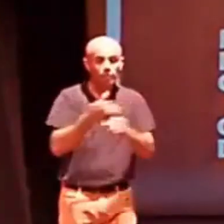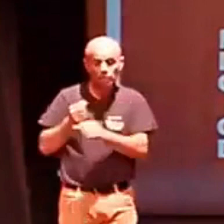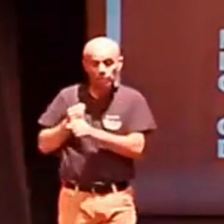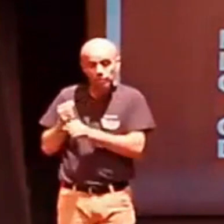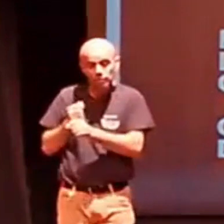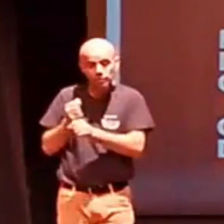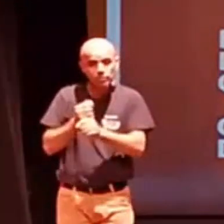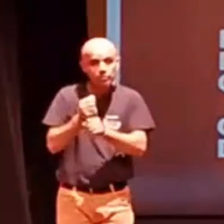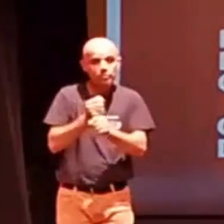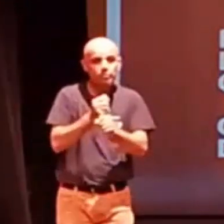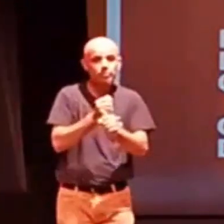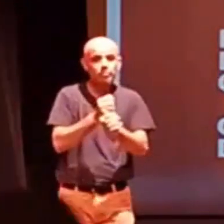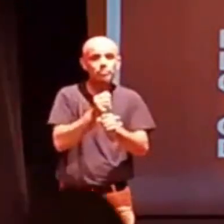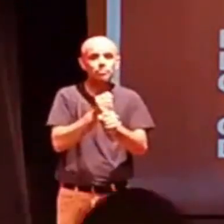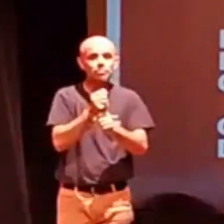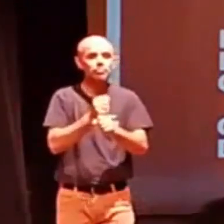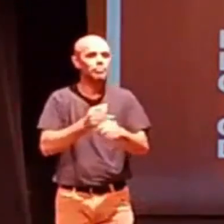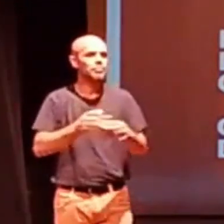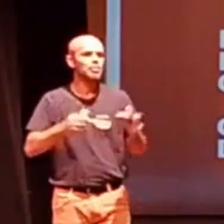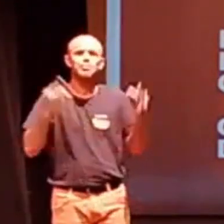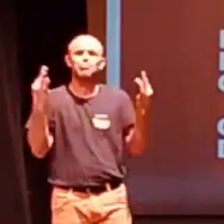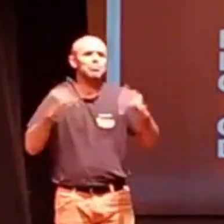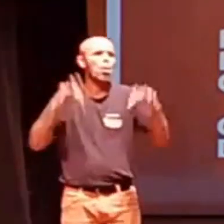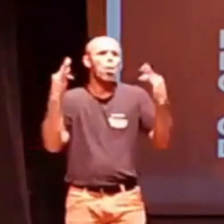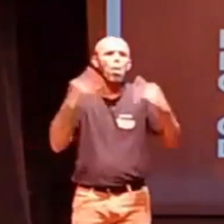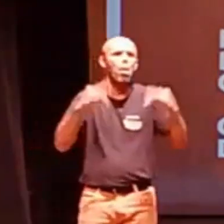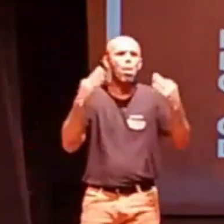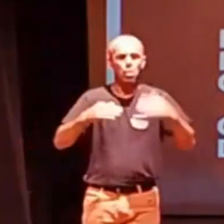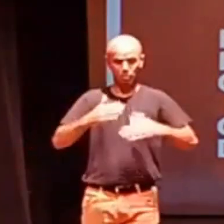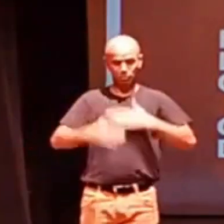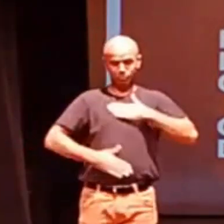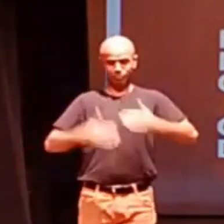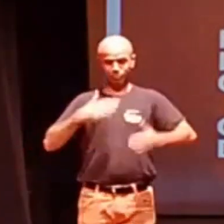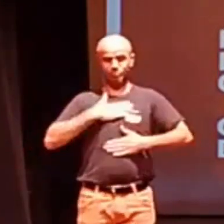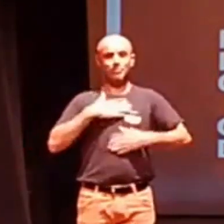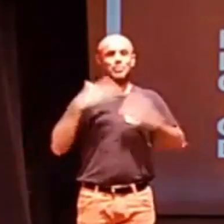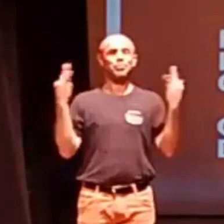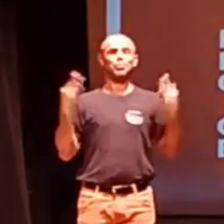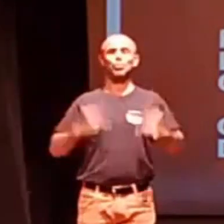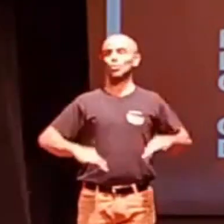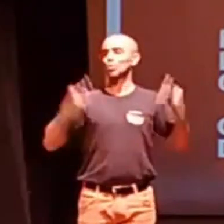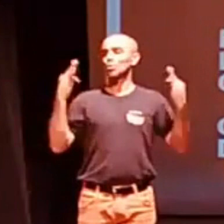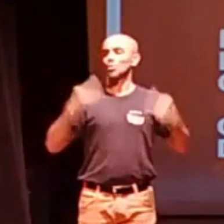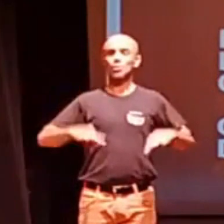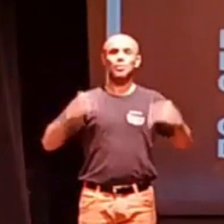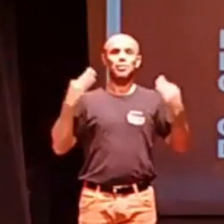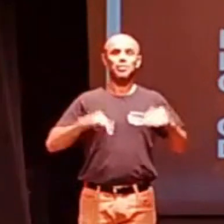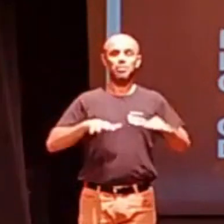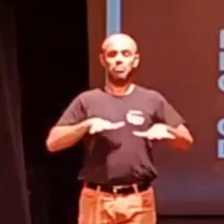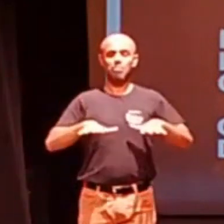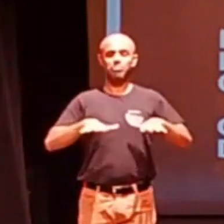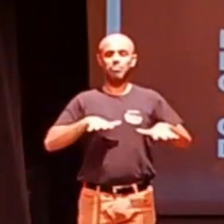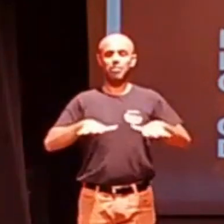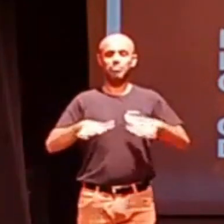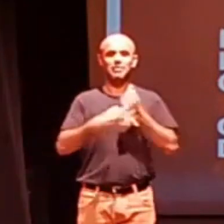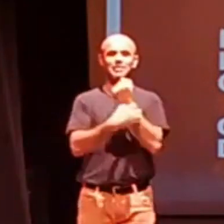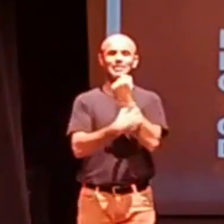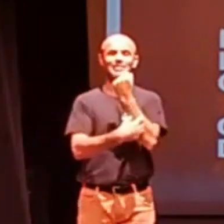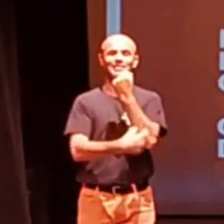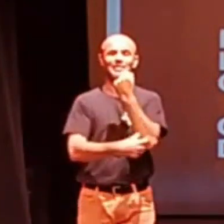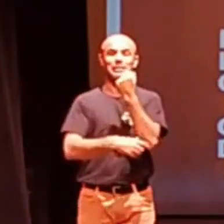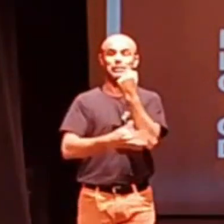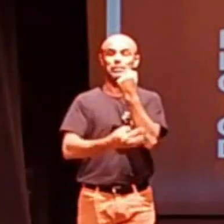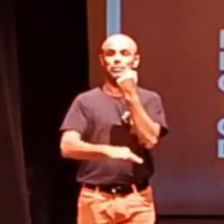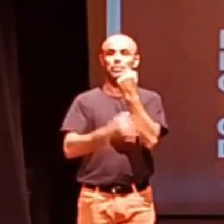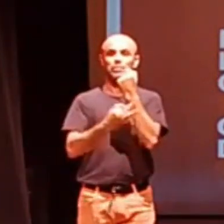eu entendi que dor é muito mais que corpo. Dor é muito mais do que se move para a gente construir